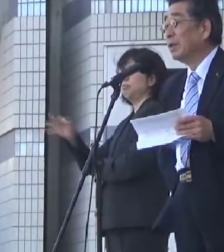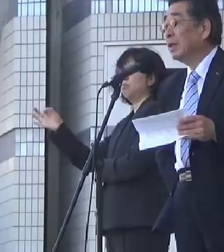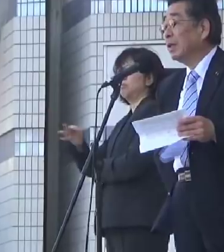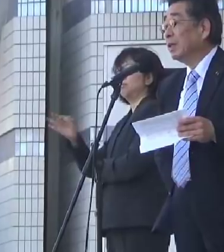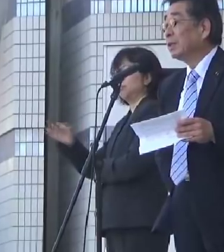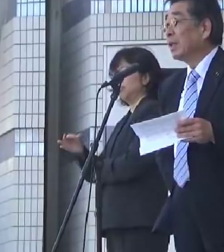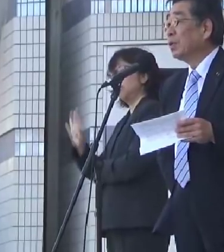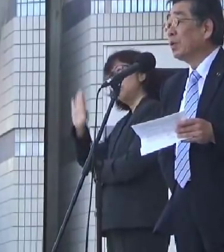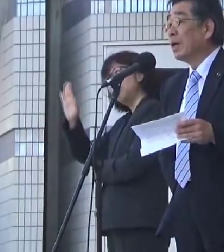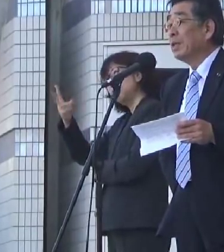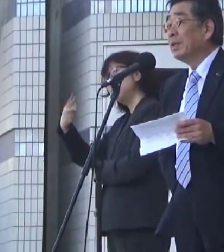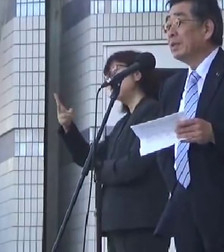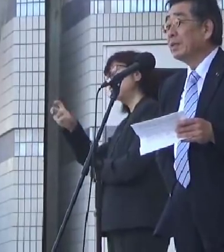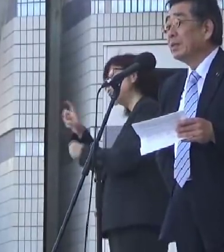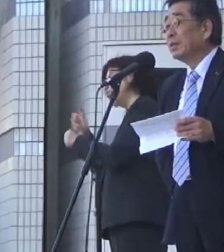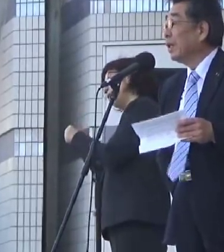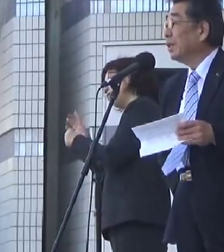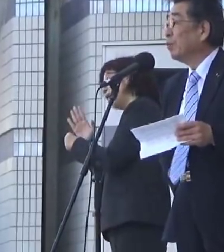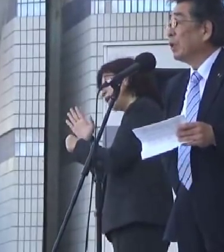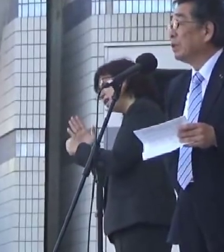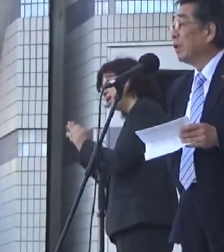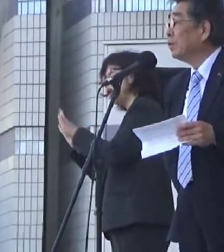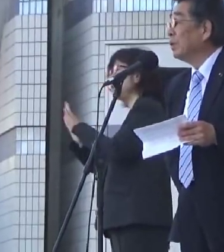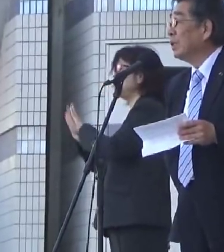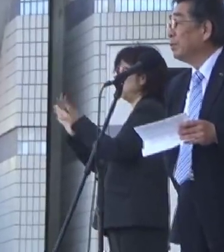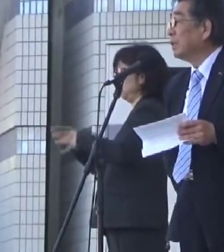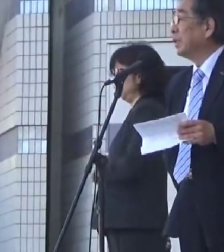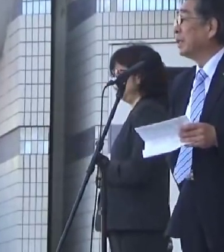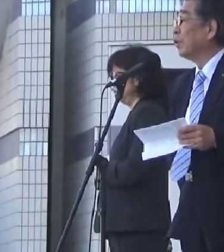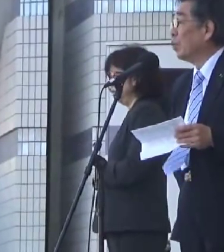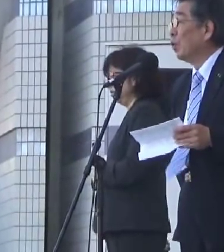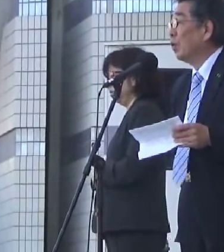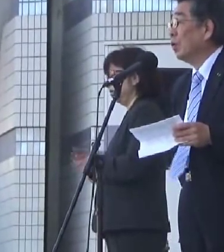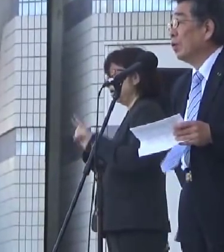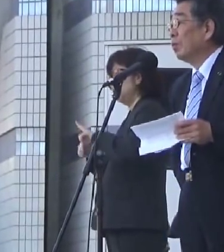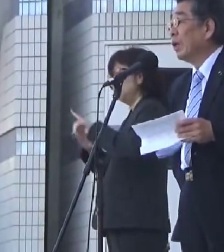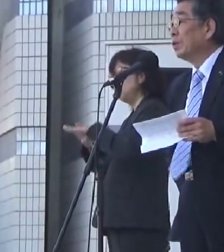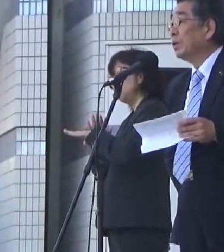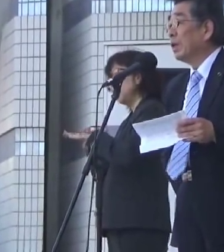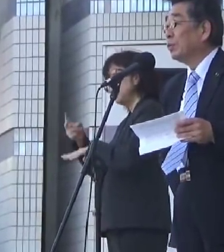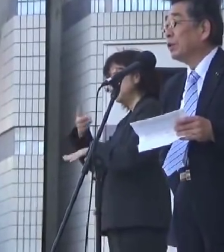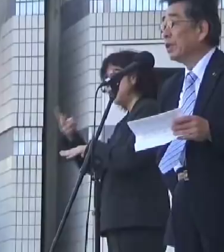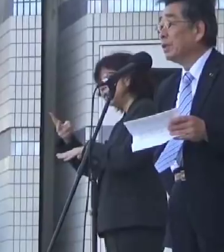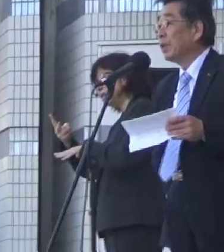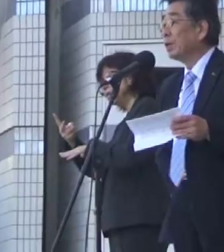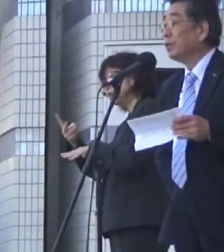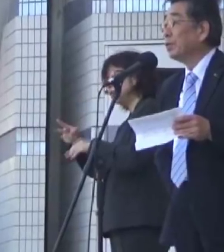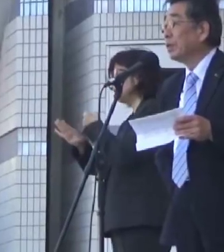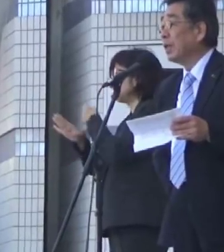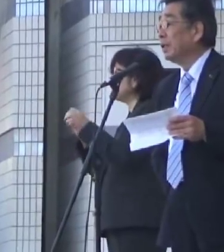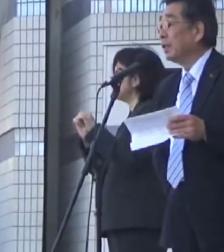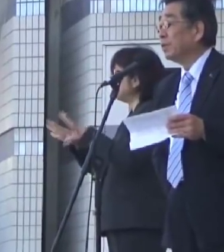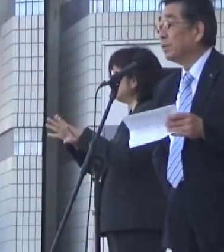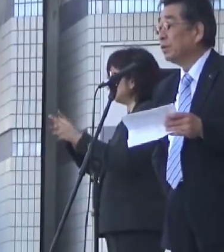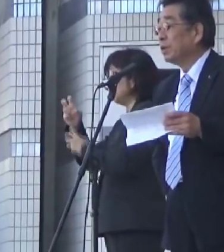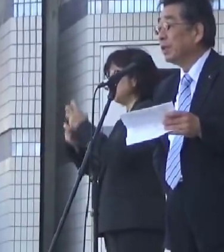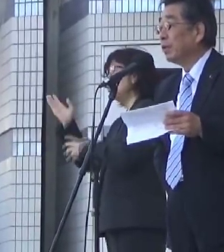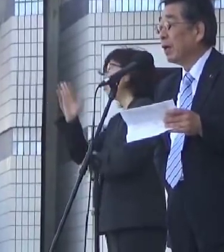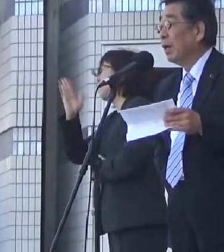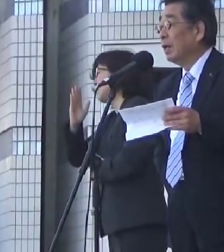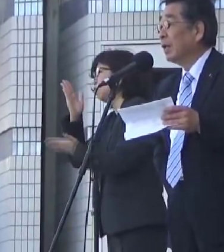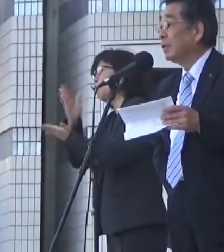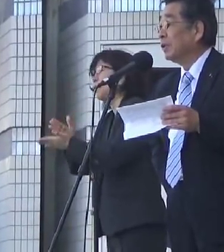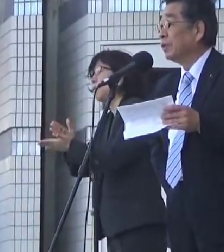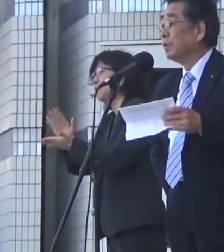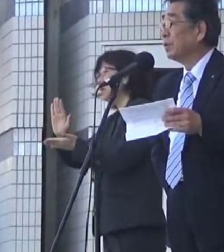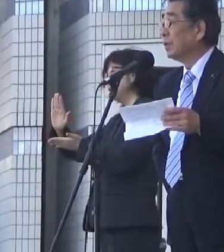始まる。ですから東海第二原発は動いていませんけども、毎年何もしなくても110億円入ってくるという制